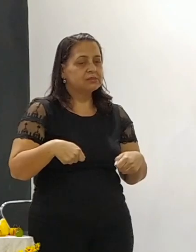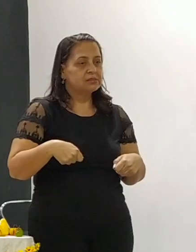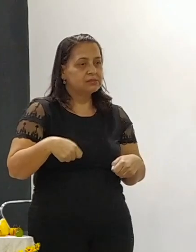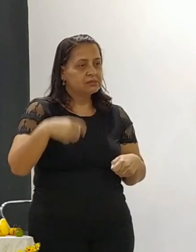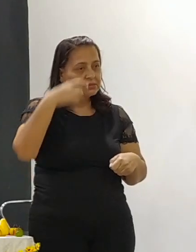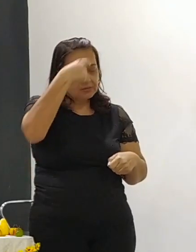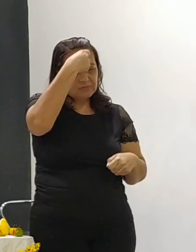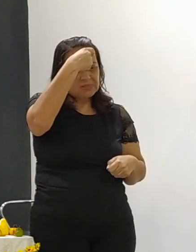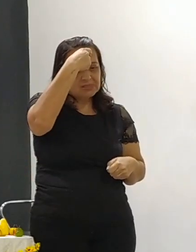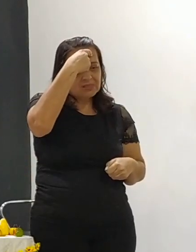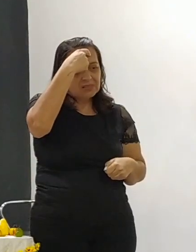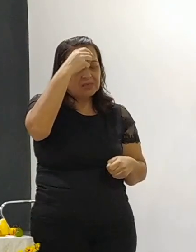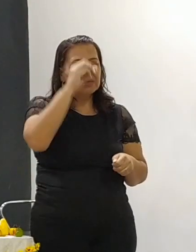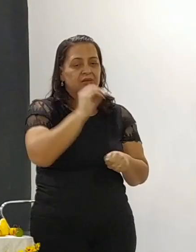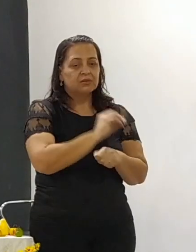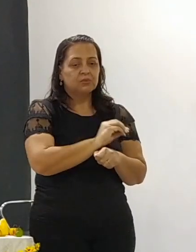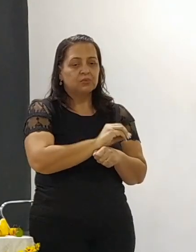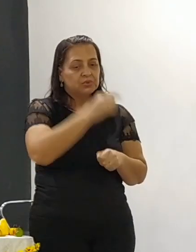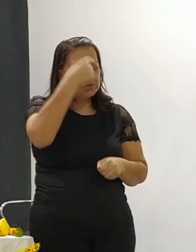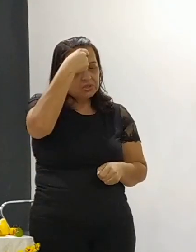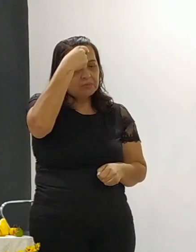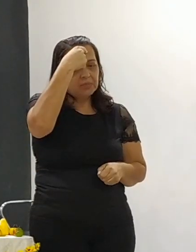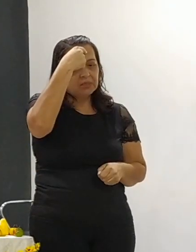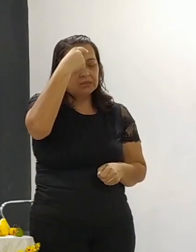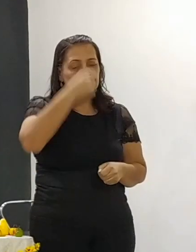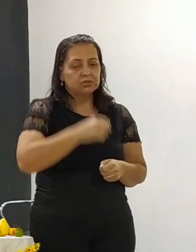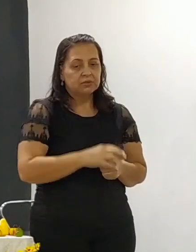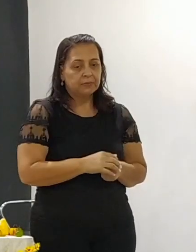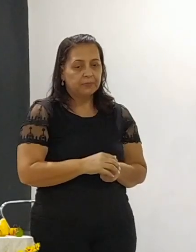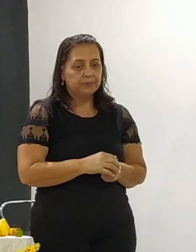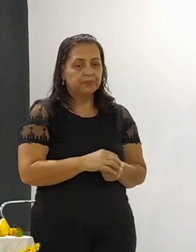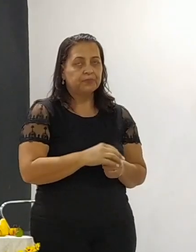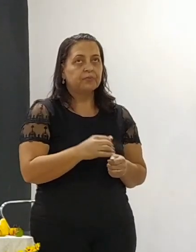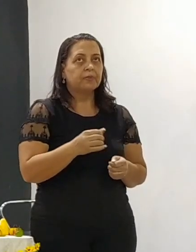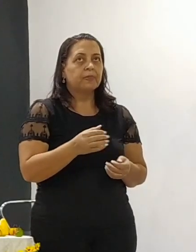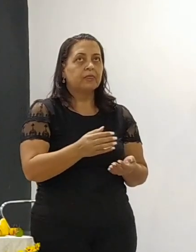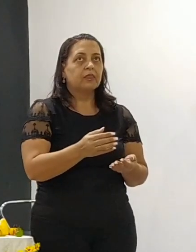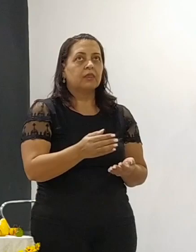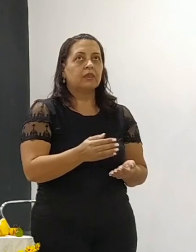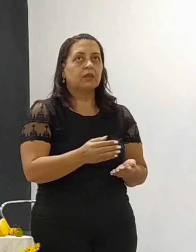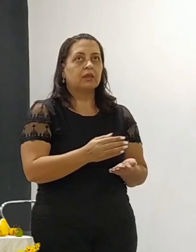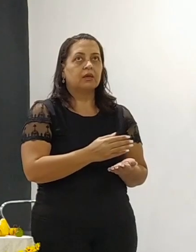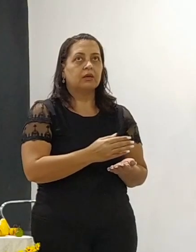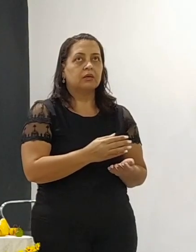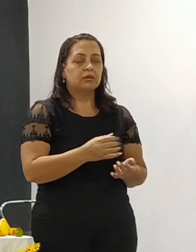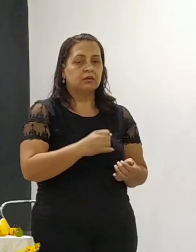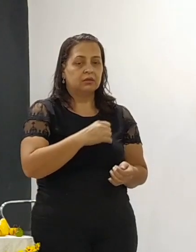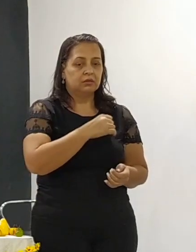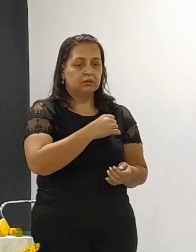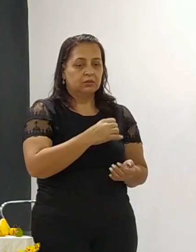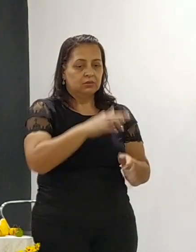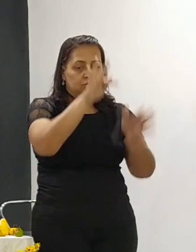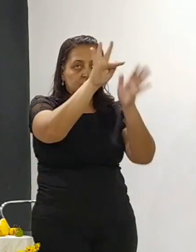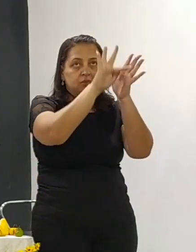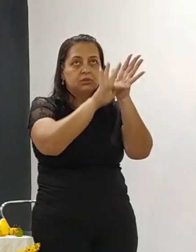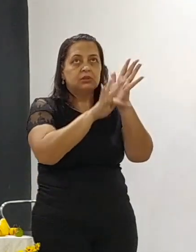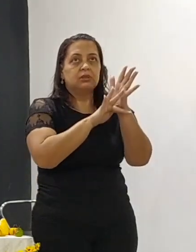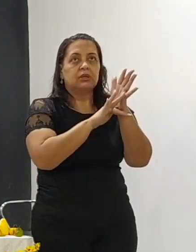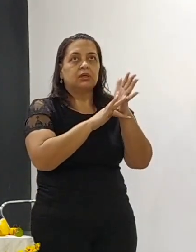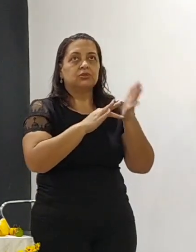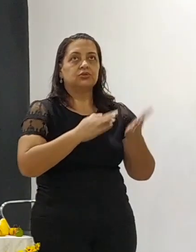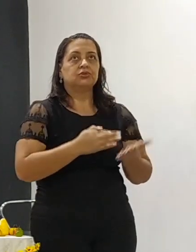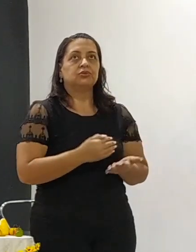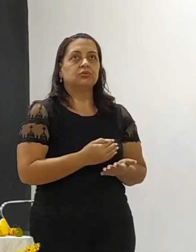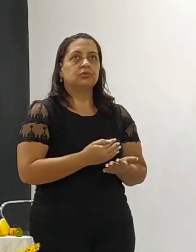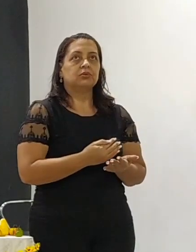E aí, naquele texto inicial de João, que Jesus está falando com os discípulos, lá no